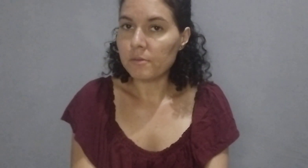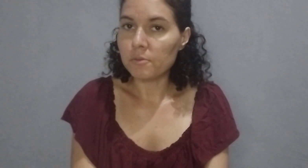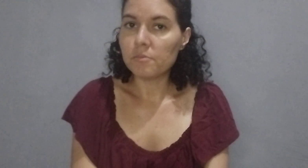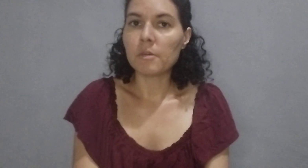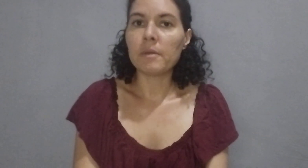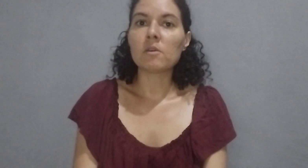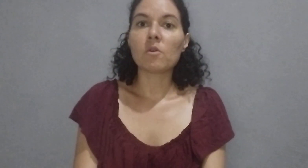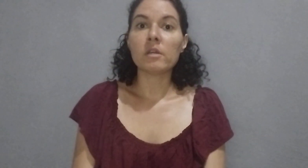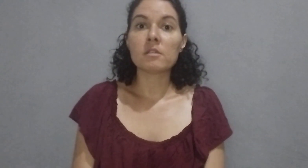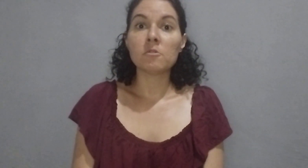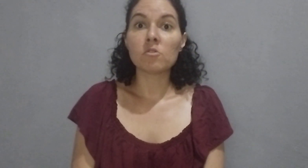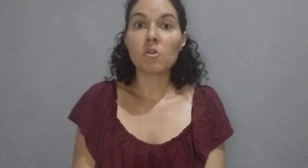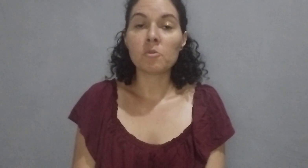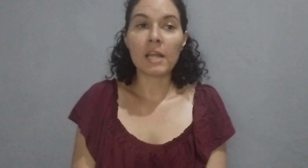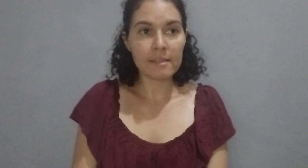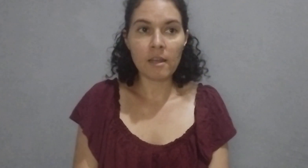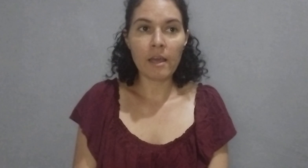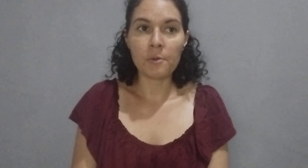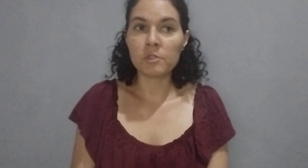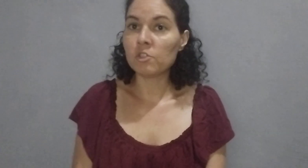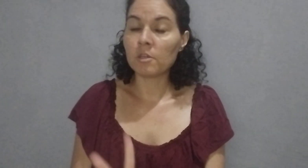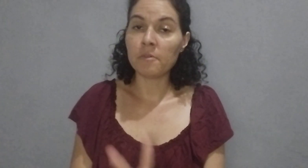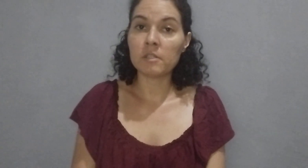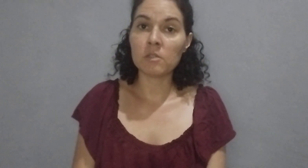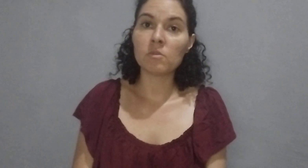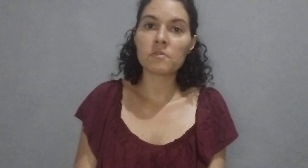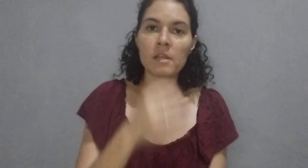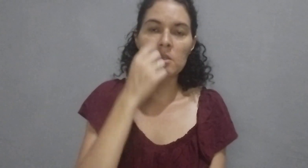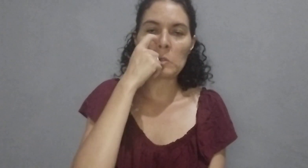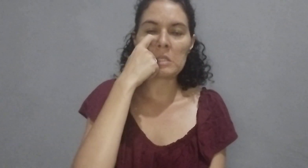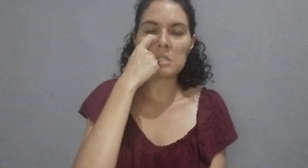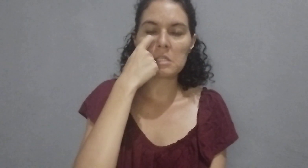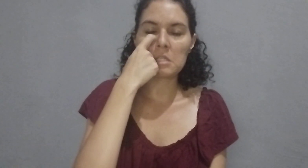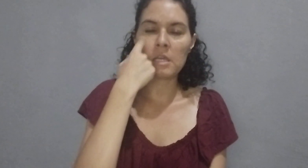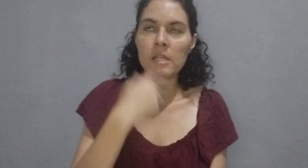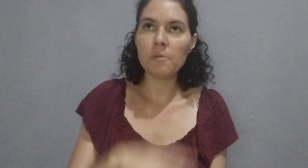Bartolomeu, também conhecido como Natanael. A gente também vai ter duas variações dele.